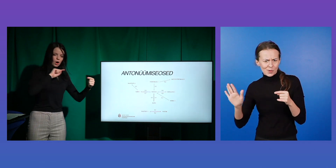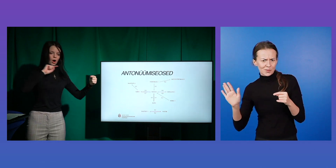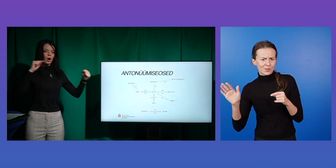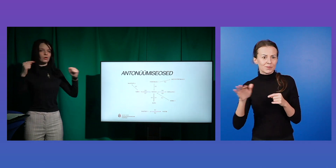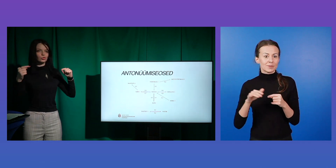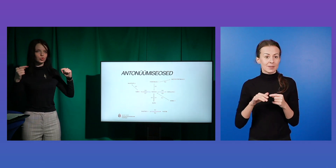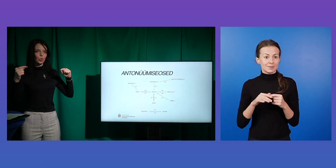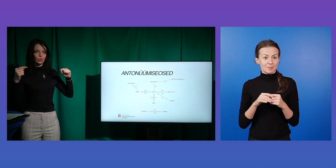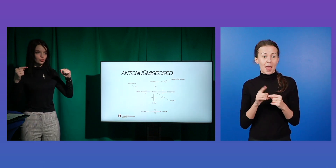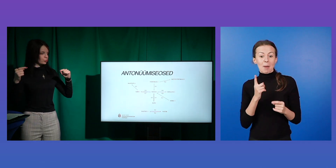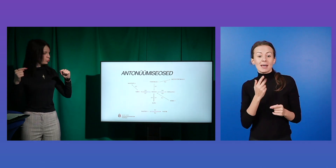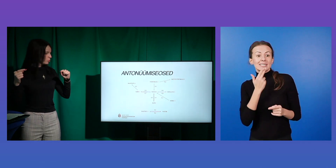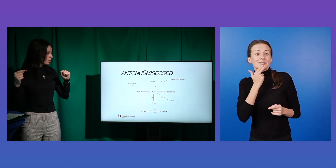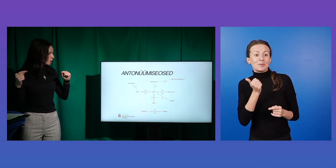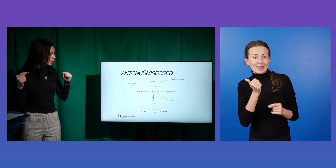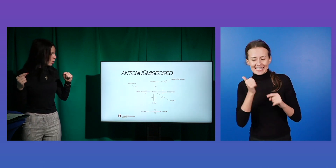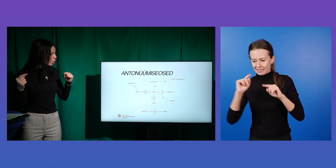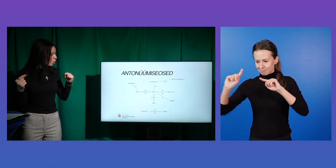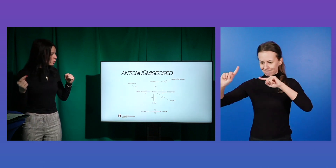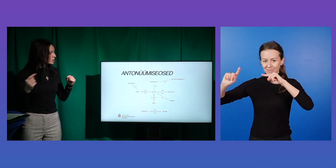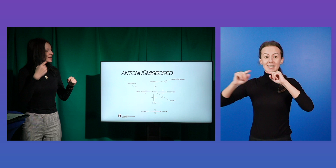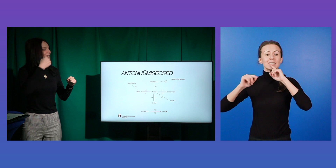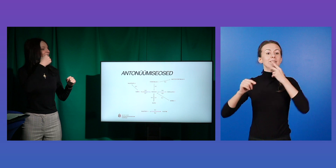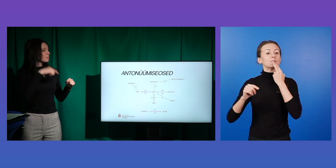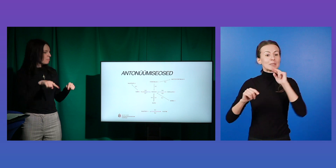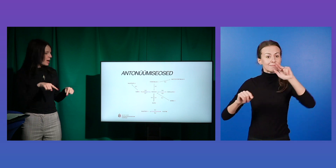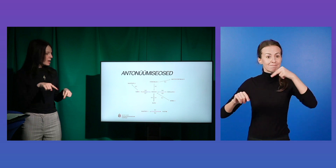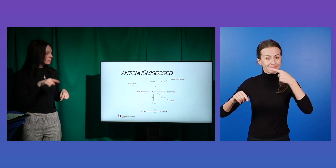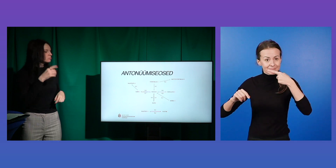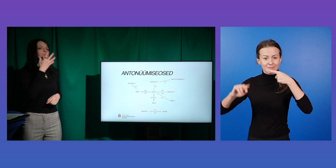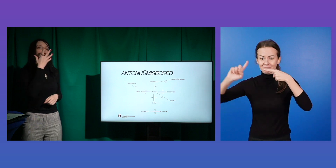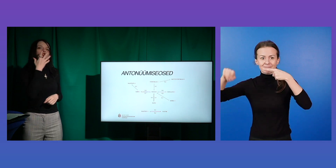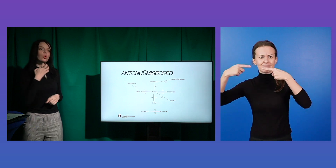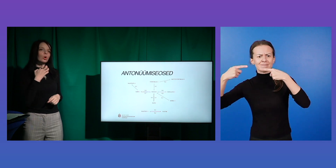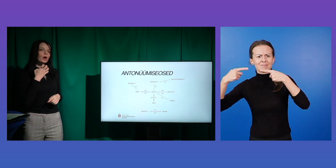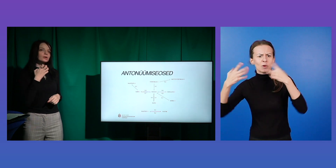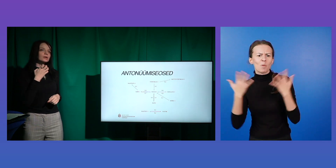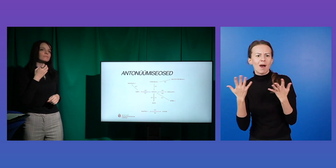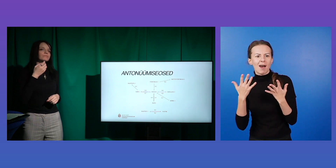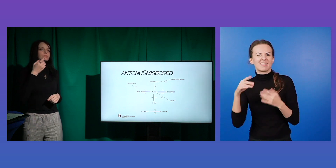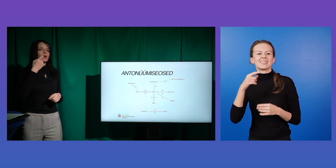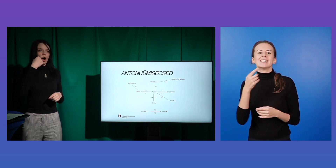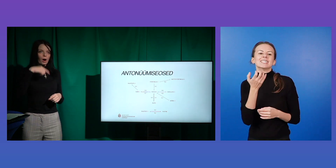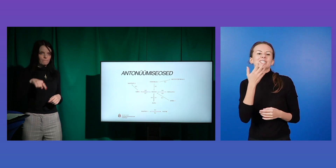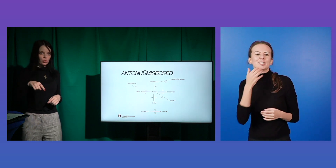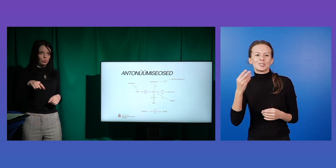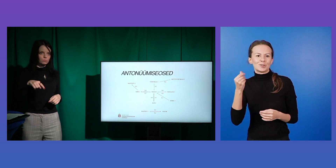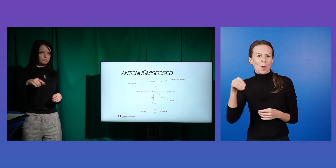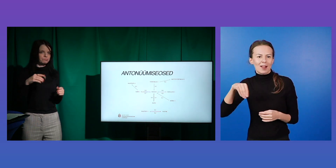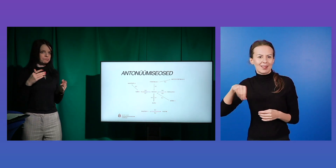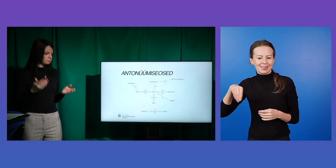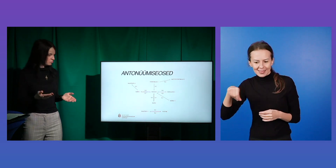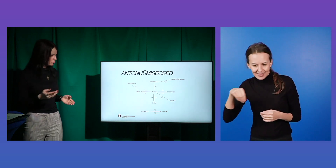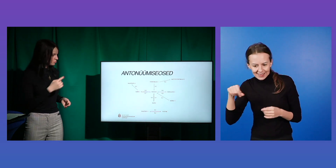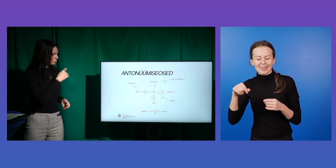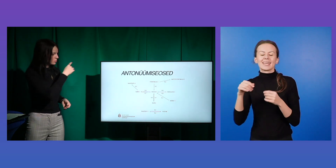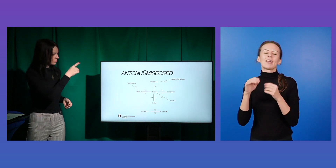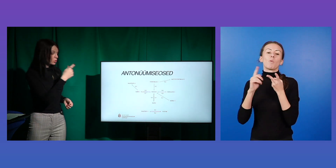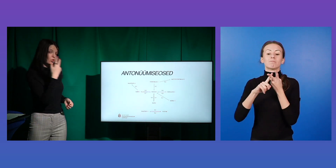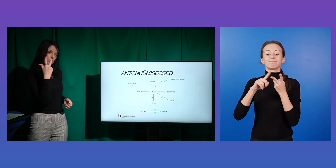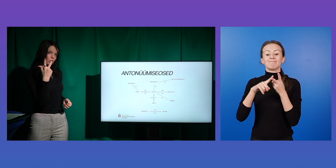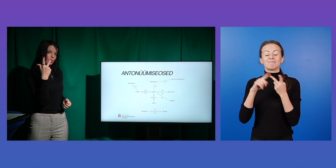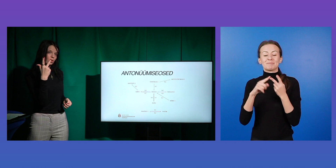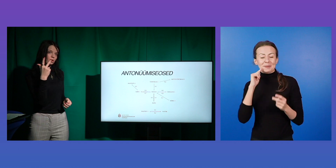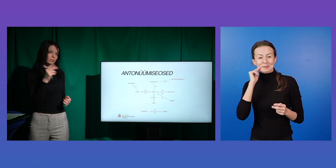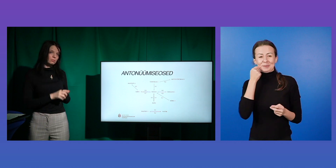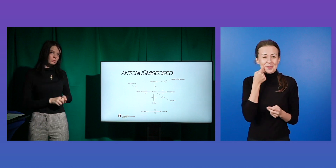Magusal on nagu vastand sõna või antonüümi. Talle on kibe või soolane on pakutud või hapu on pakutud